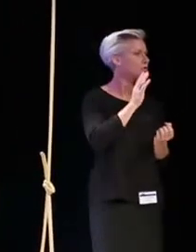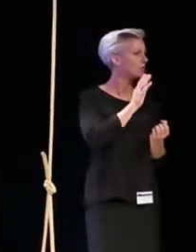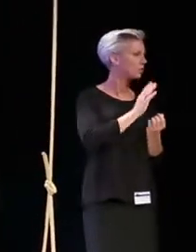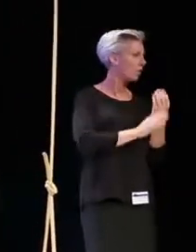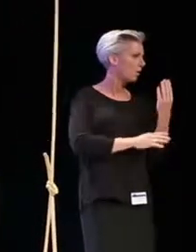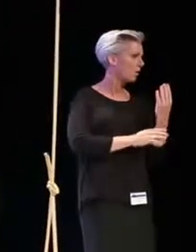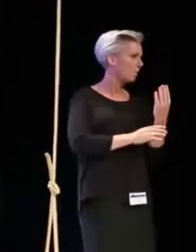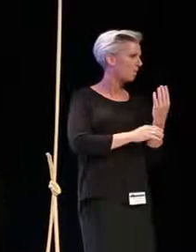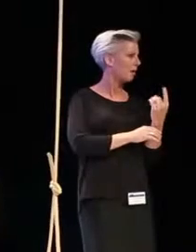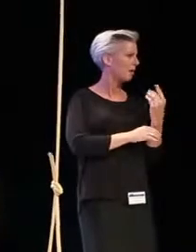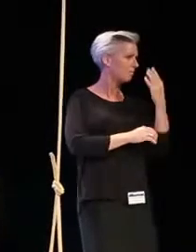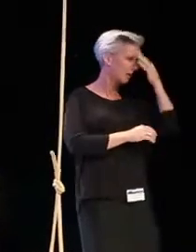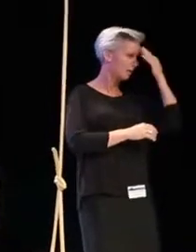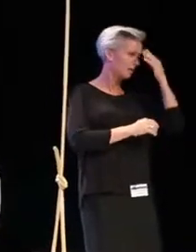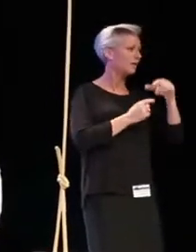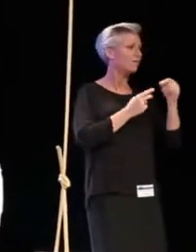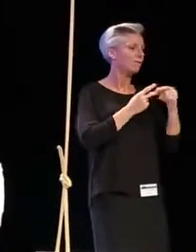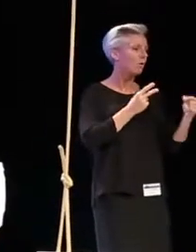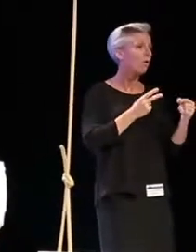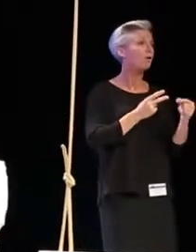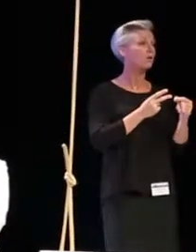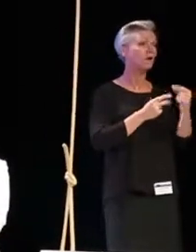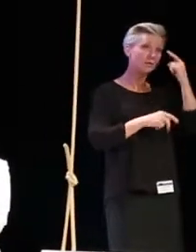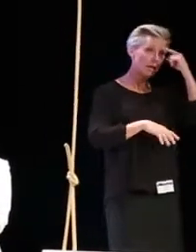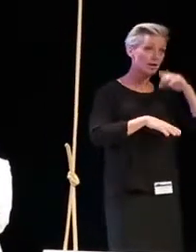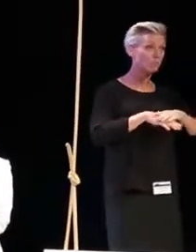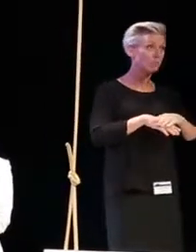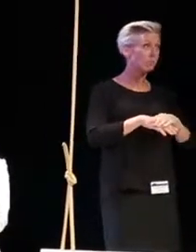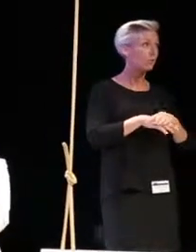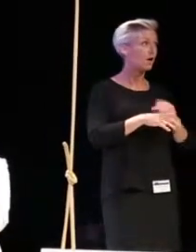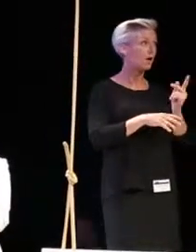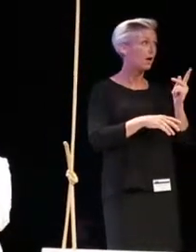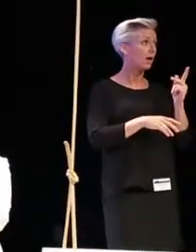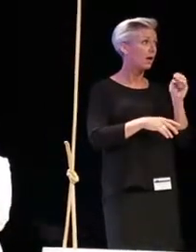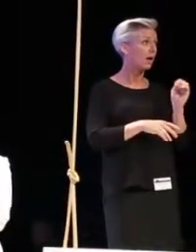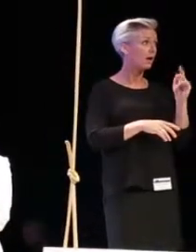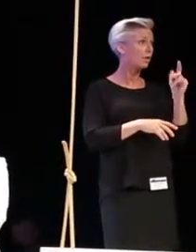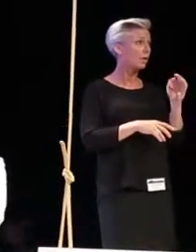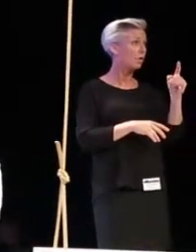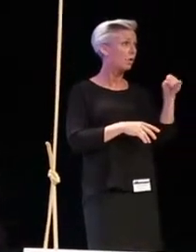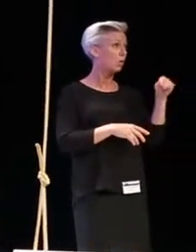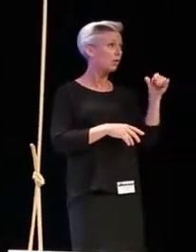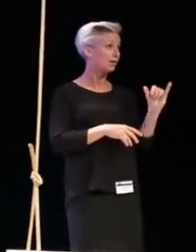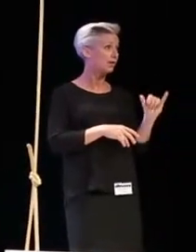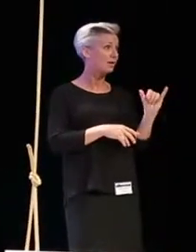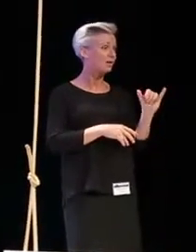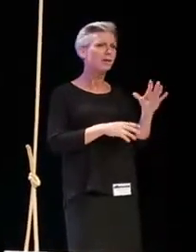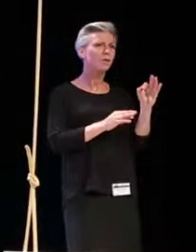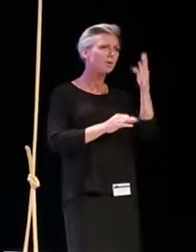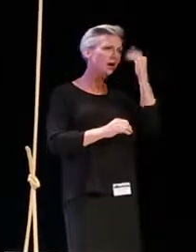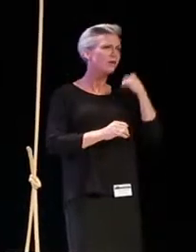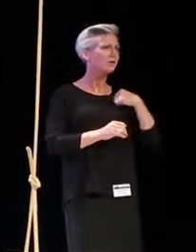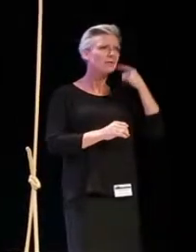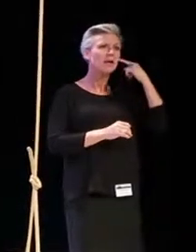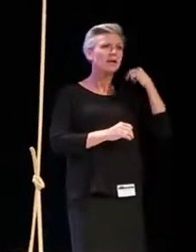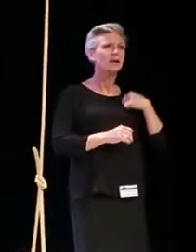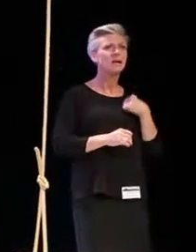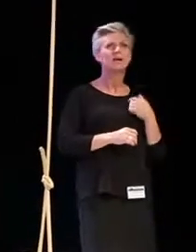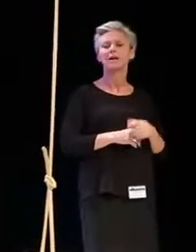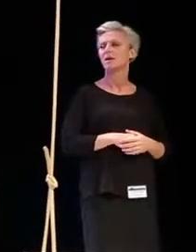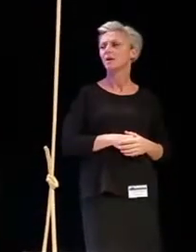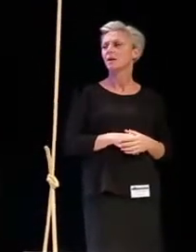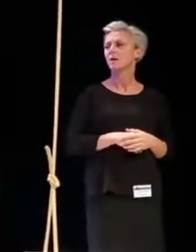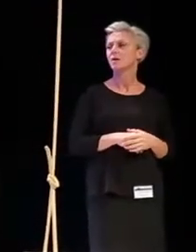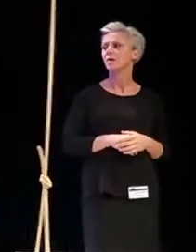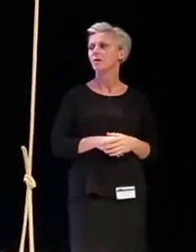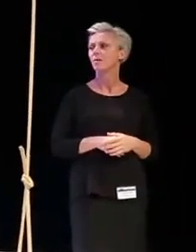det ekologiska bananer som gäller, eller på vilket sätt kan jag verka politiskt? Mm. Ja,